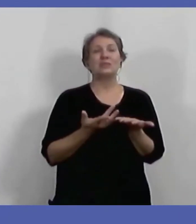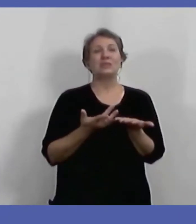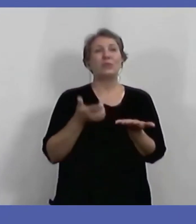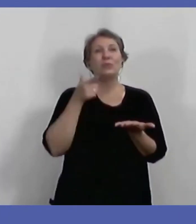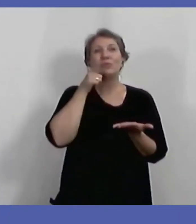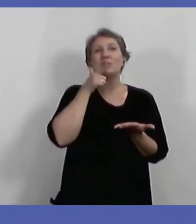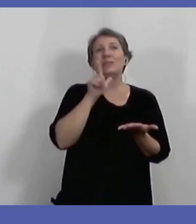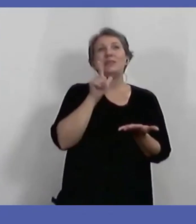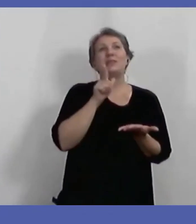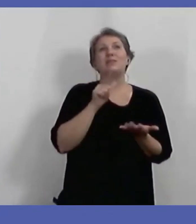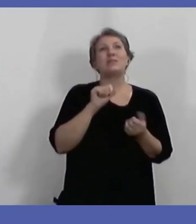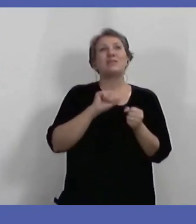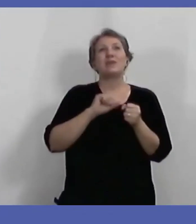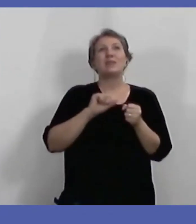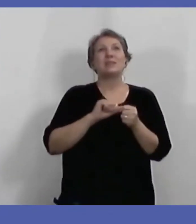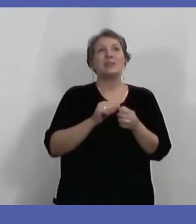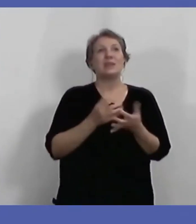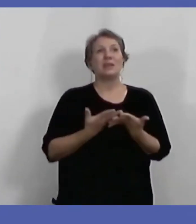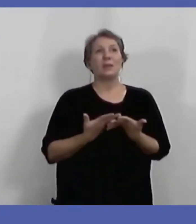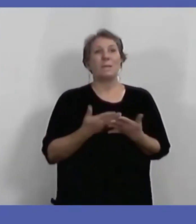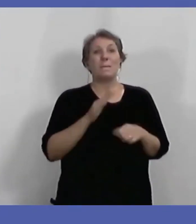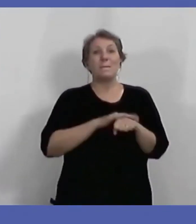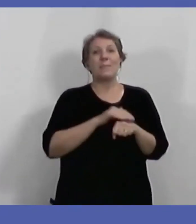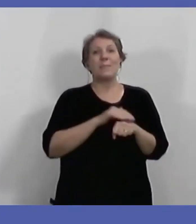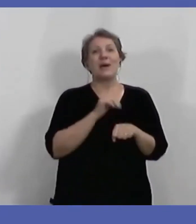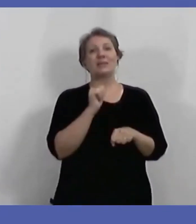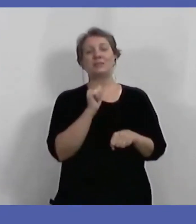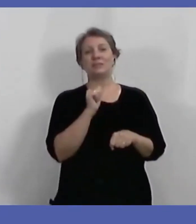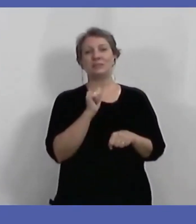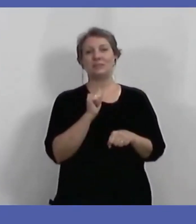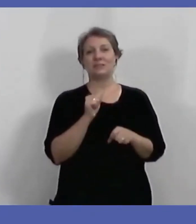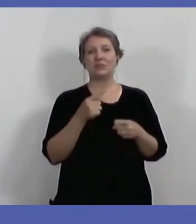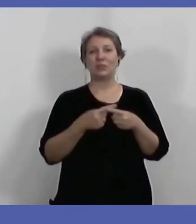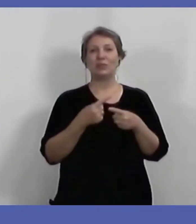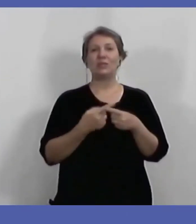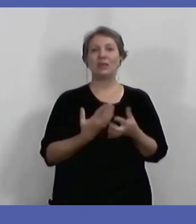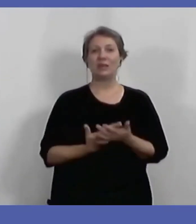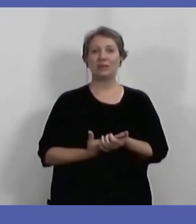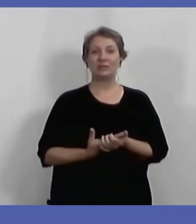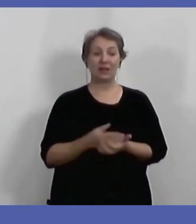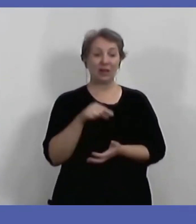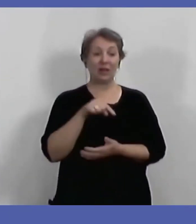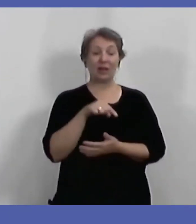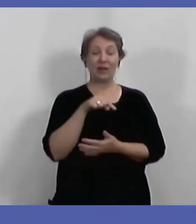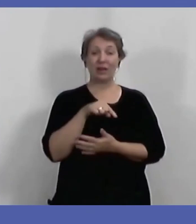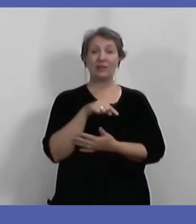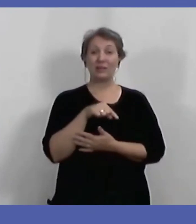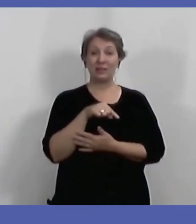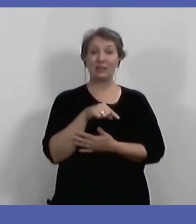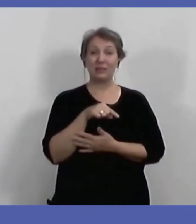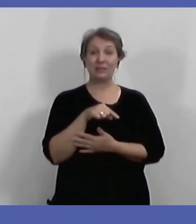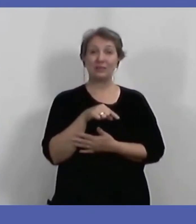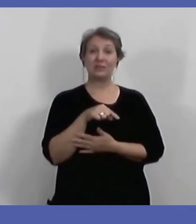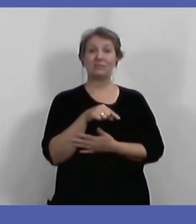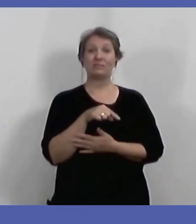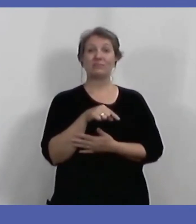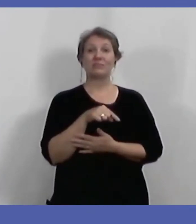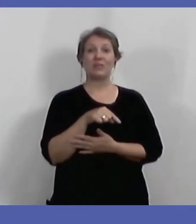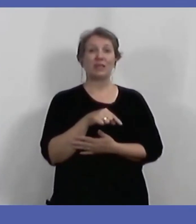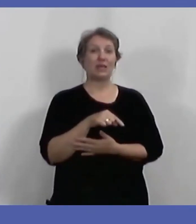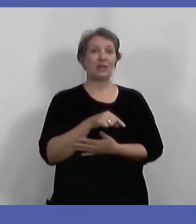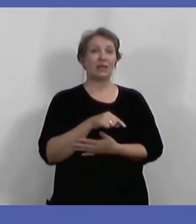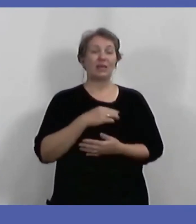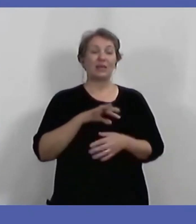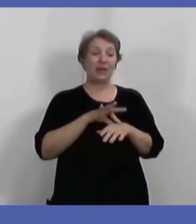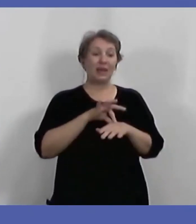carne, andando aqui na terra. Ele era limitado, mesmo chamando 12, mesmo